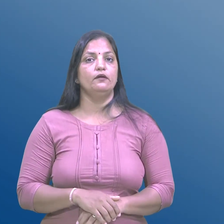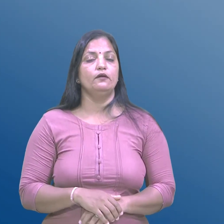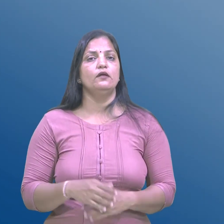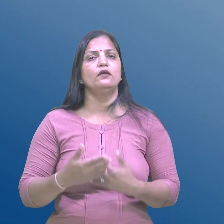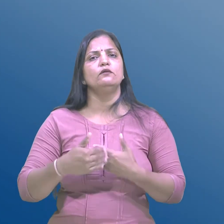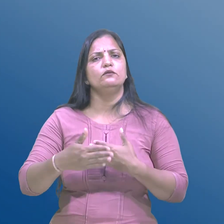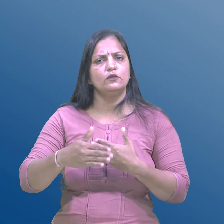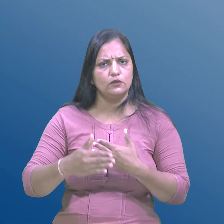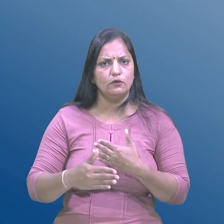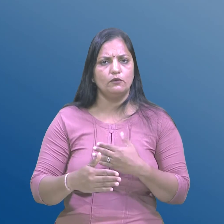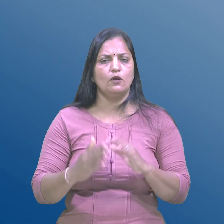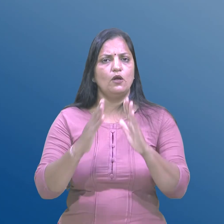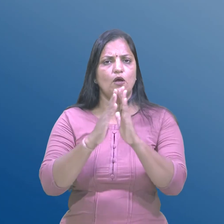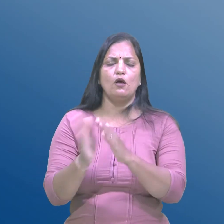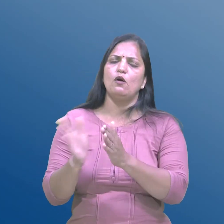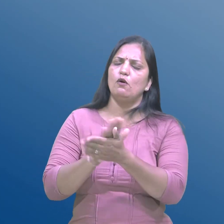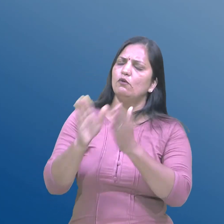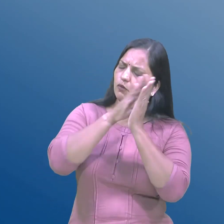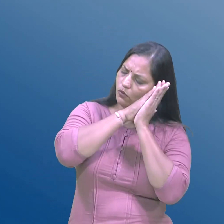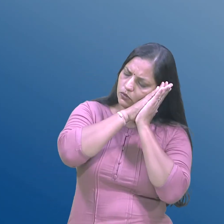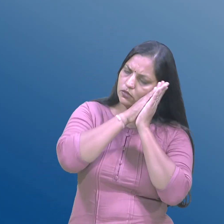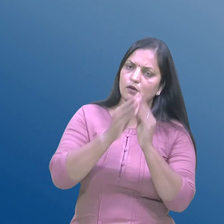ચલાવાતા આશ્રય ગૃહોમાં રાખવામાં આવશે.